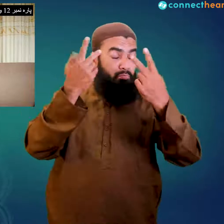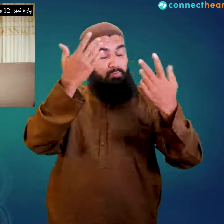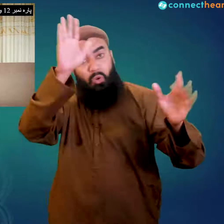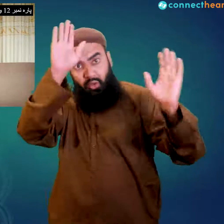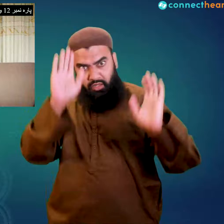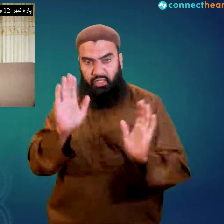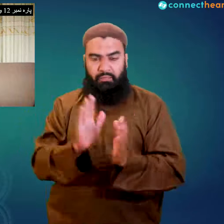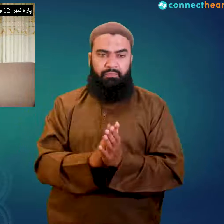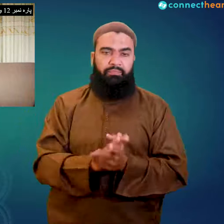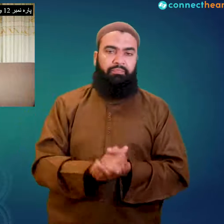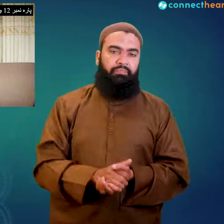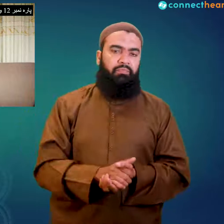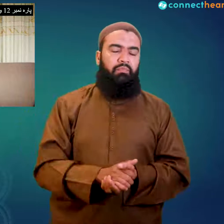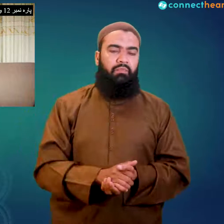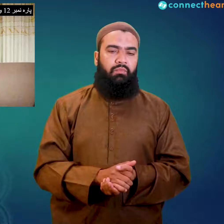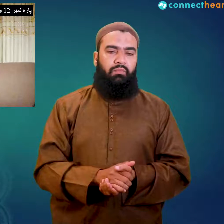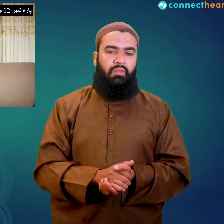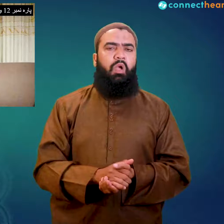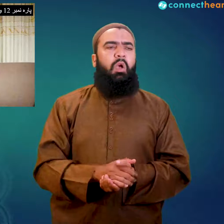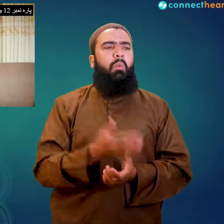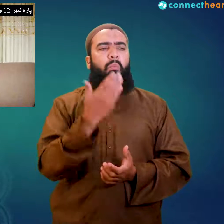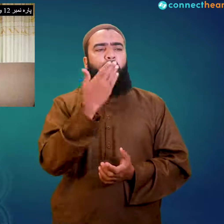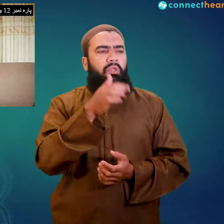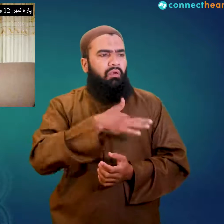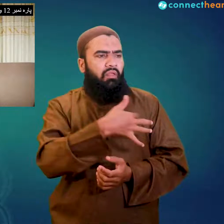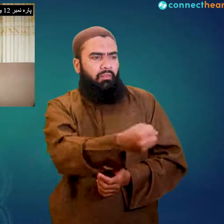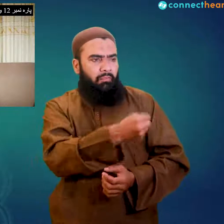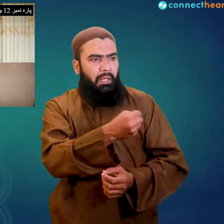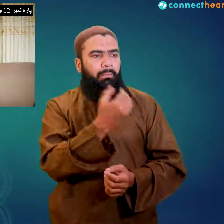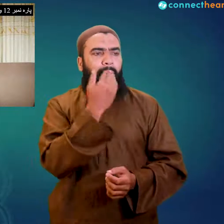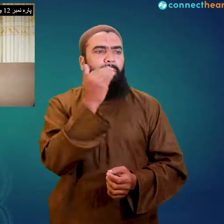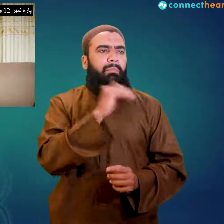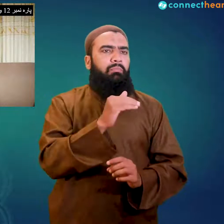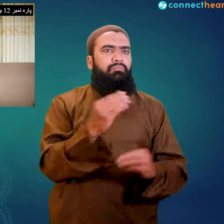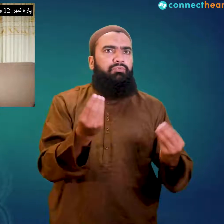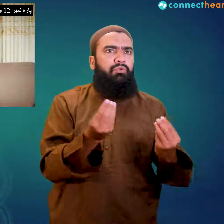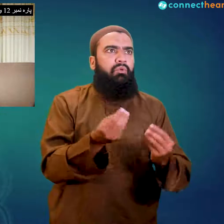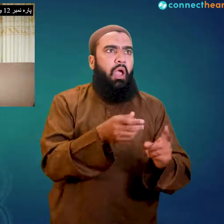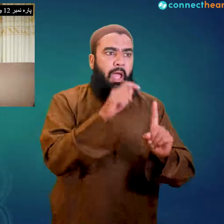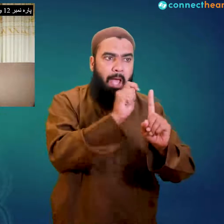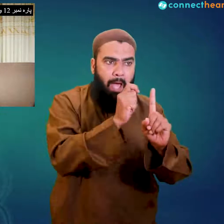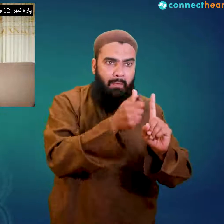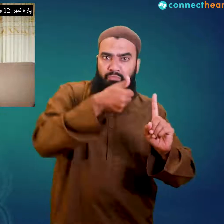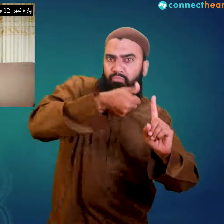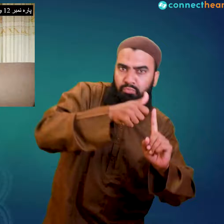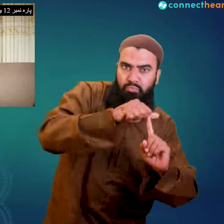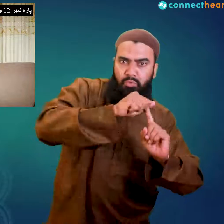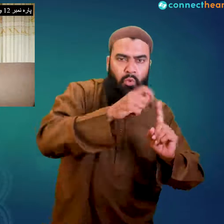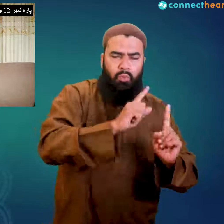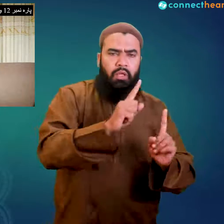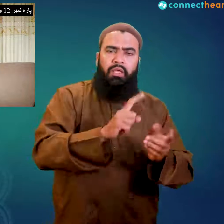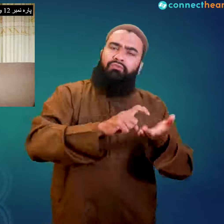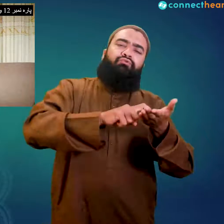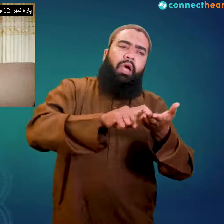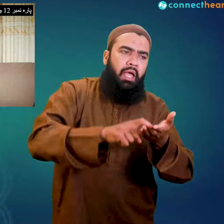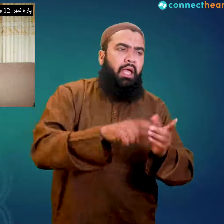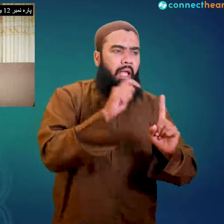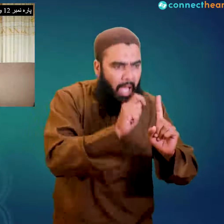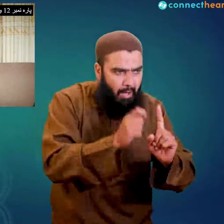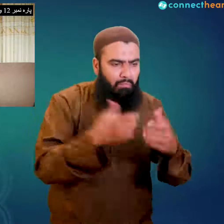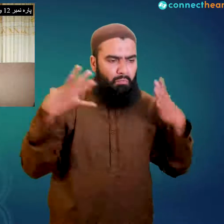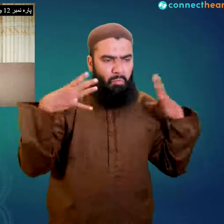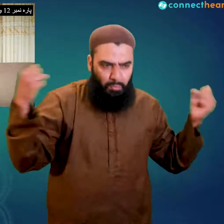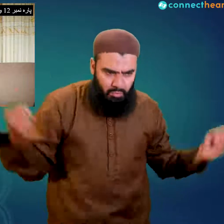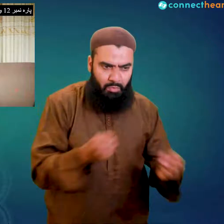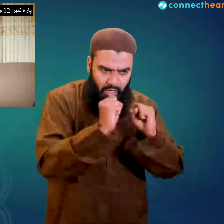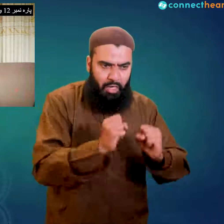نے ذمہ لے لیا ہے۔ جب اعتقاد یہ ہو تو پھر اسباب کو اختیار کرنا اور اسباب